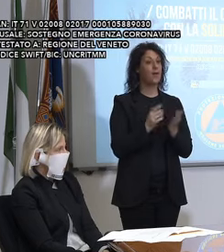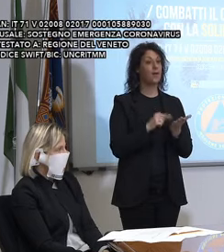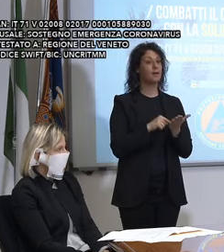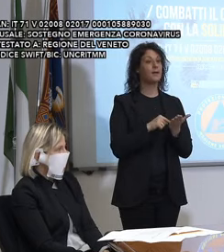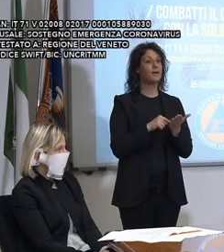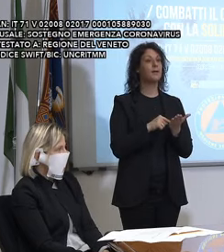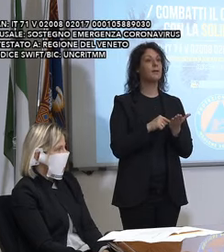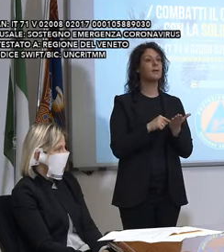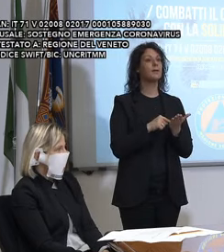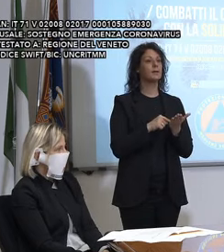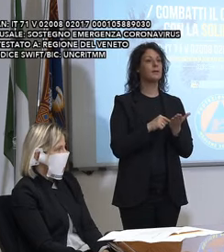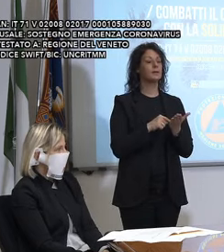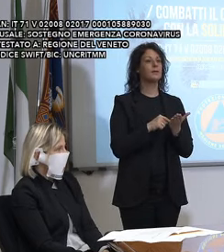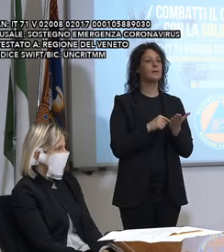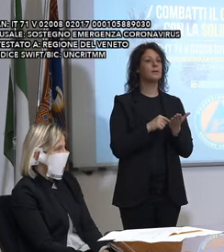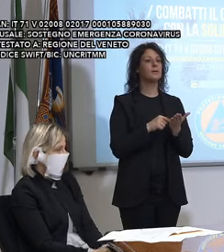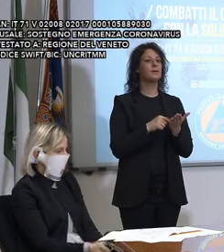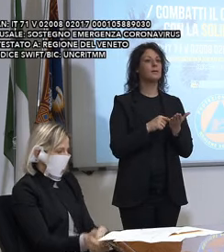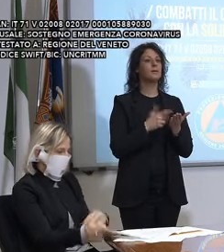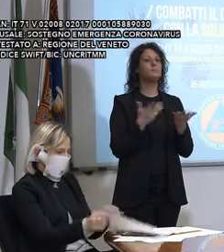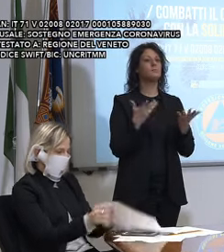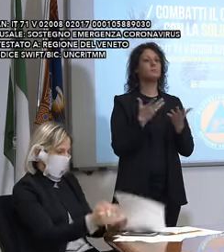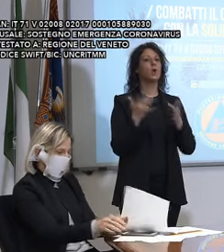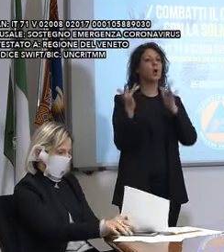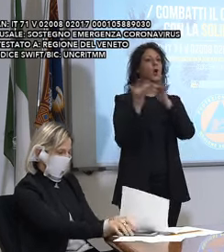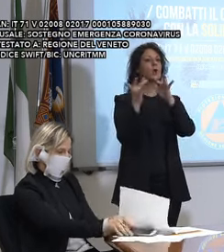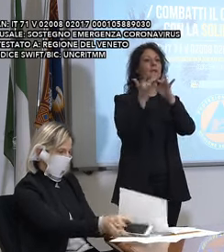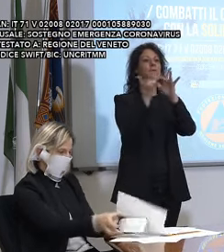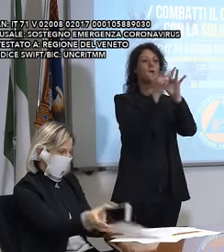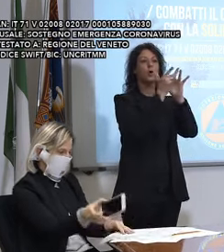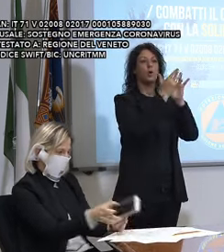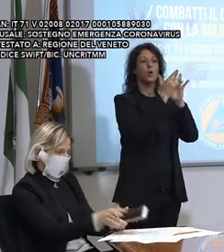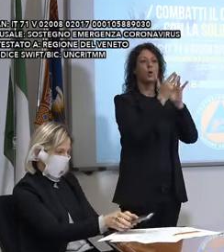le connessioni tra i Bluetooth, li fai in automatico.